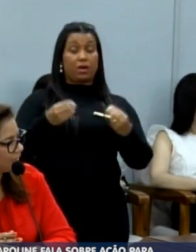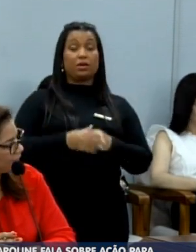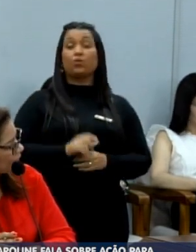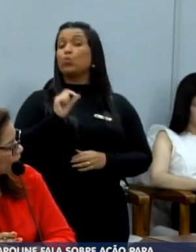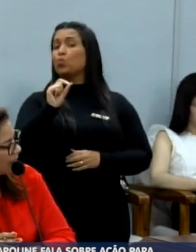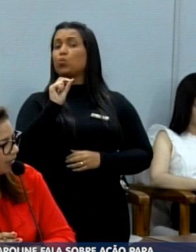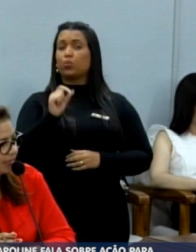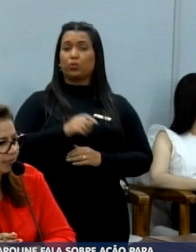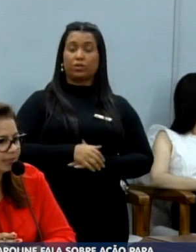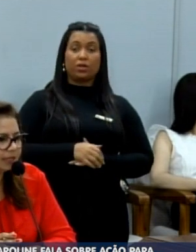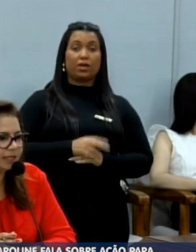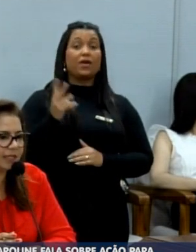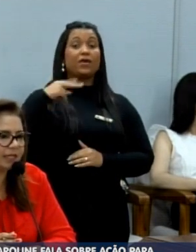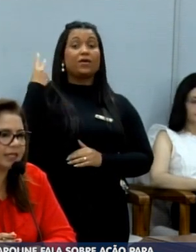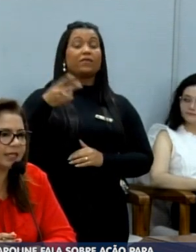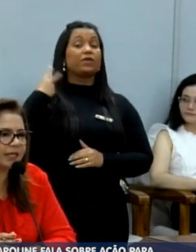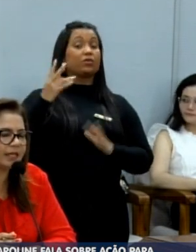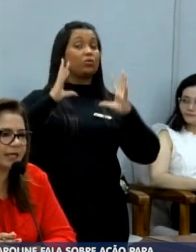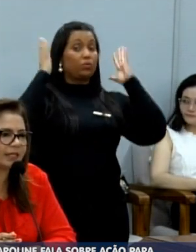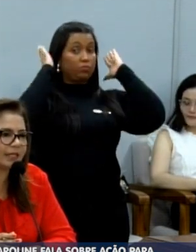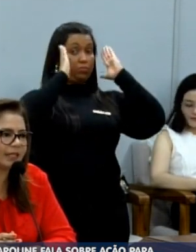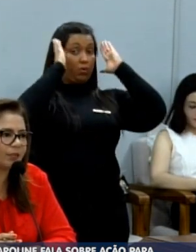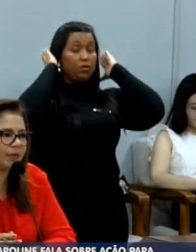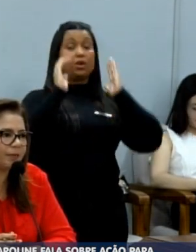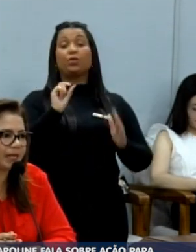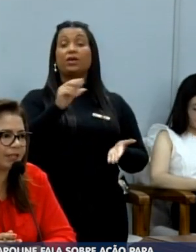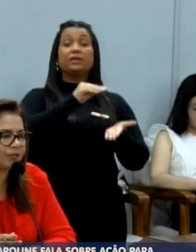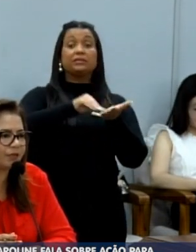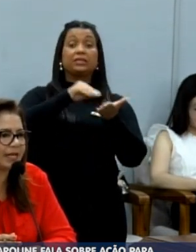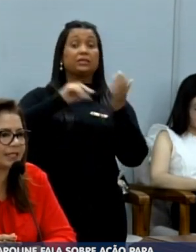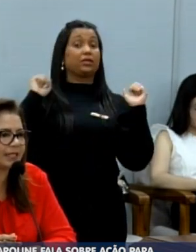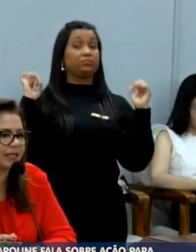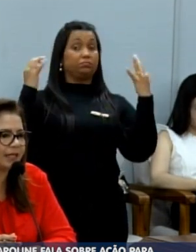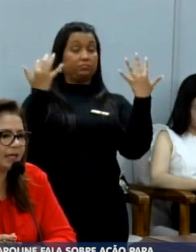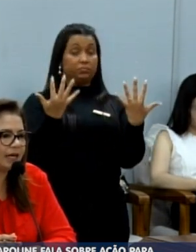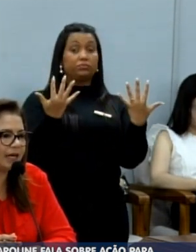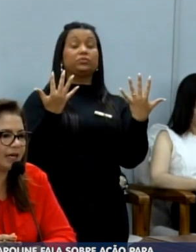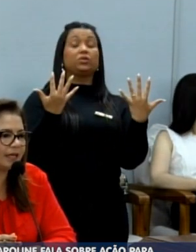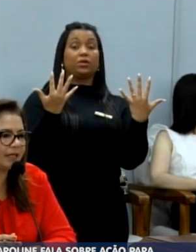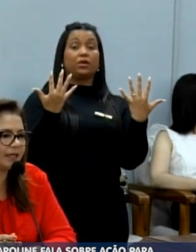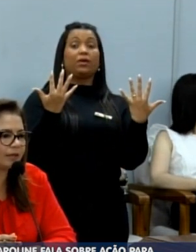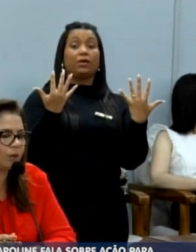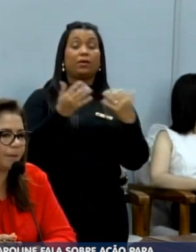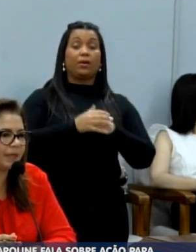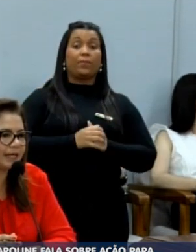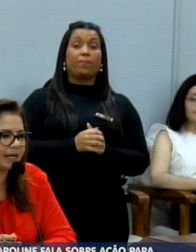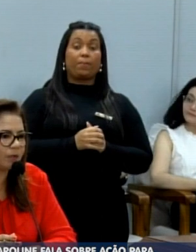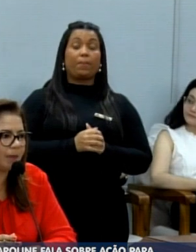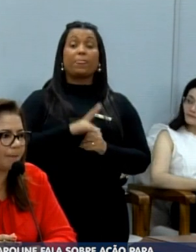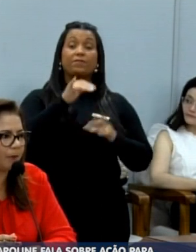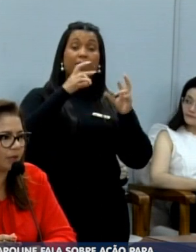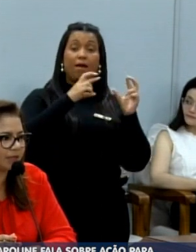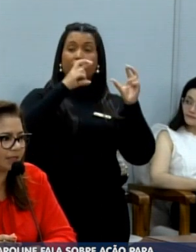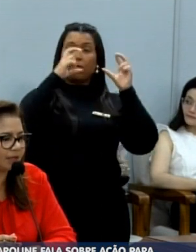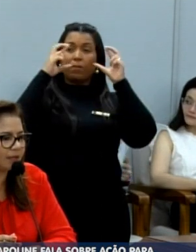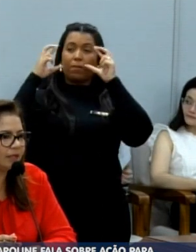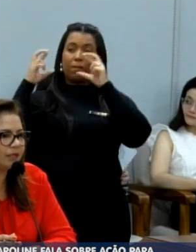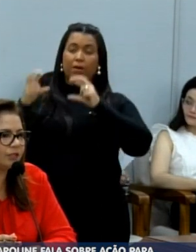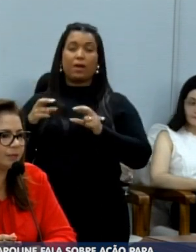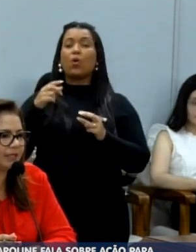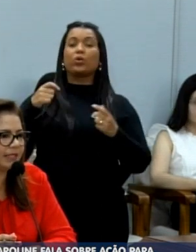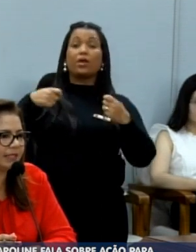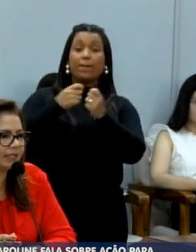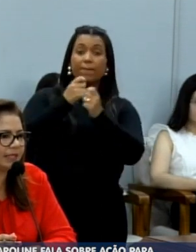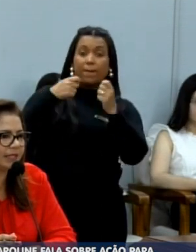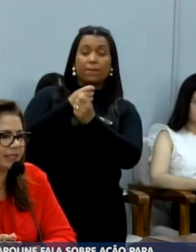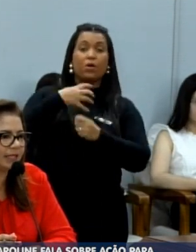ficou definido, vereador Paulera, que a Secretaria do Meio Ambiente viesse a acompanhar uma poda